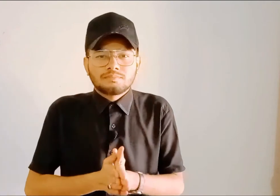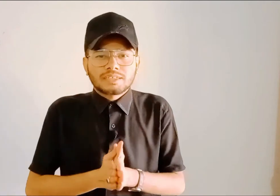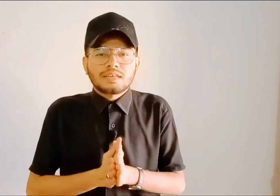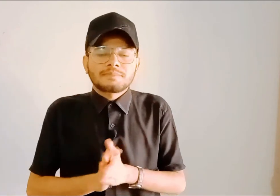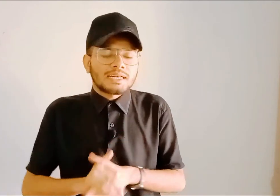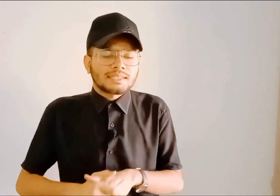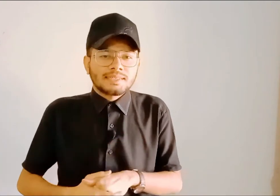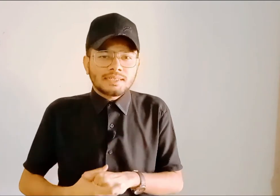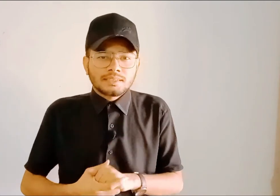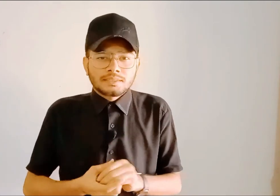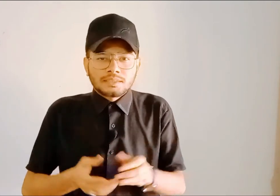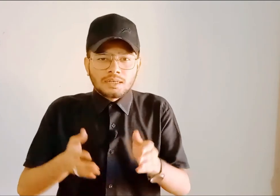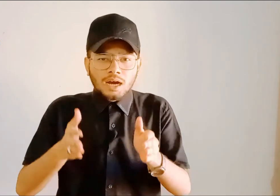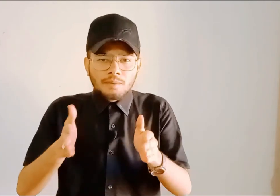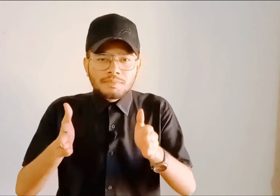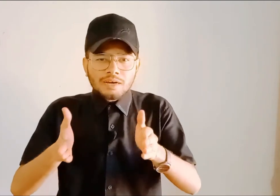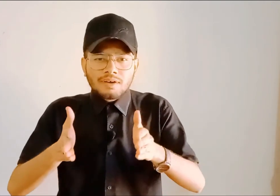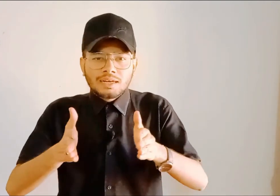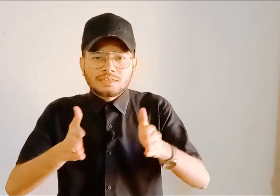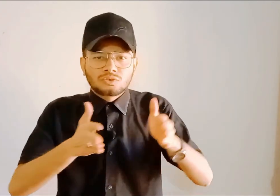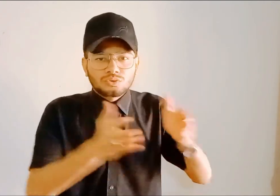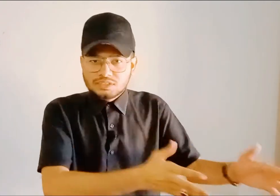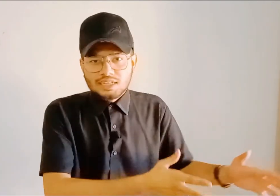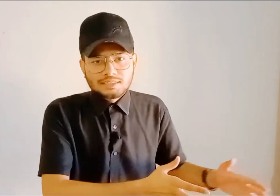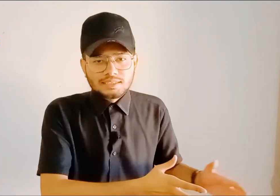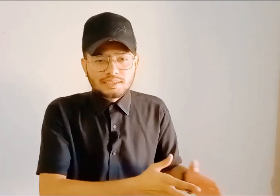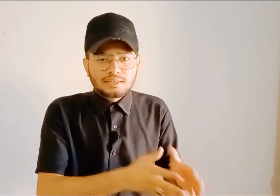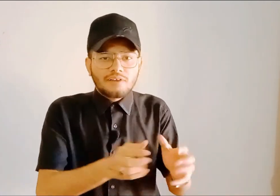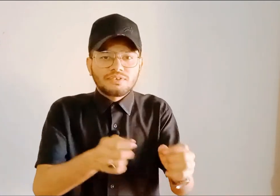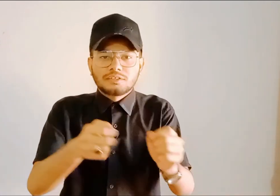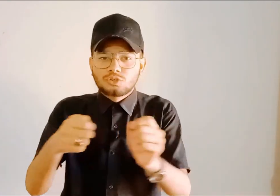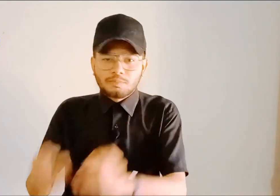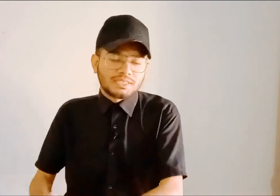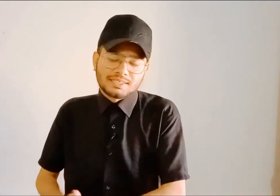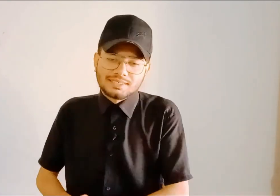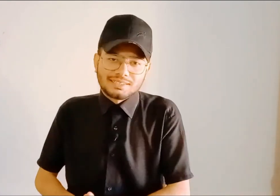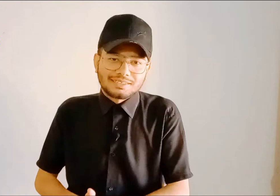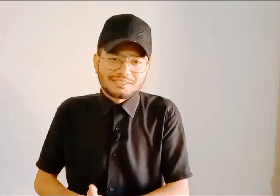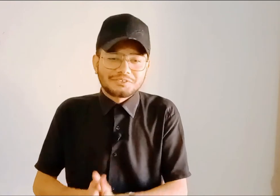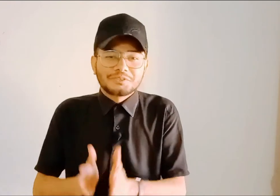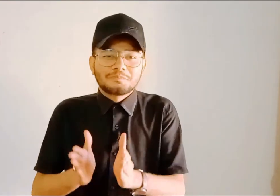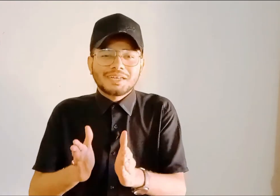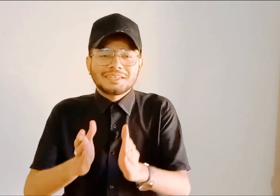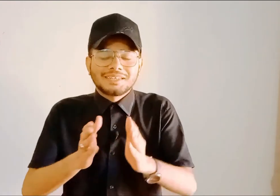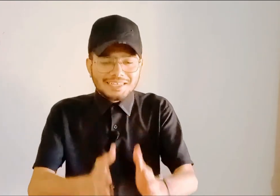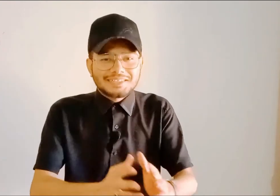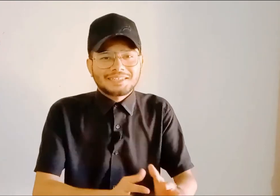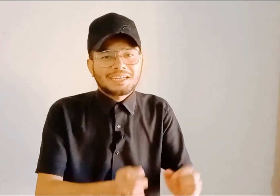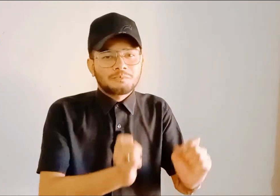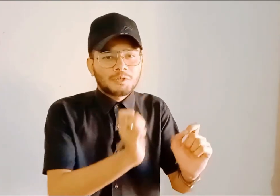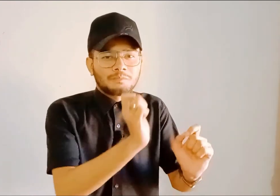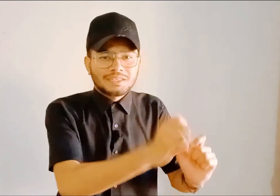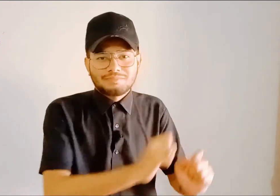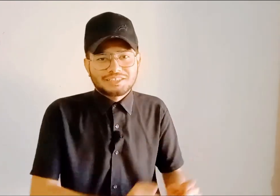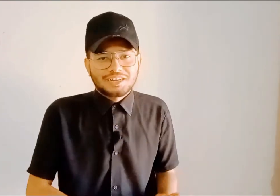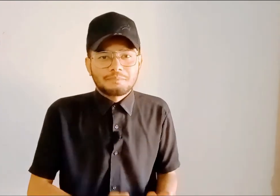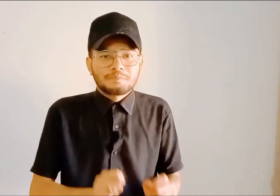अक्षत का कहते हैं हमला वाले पूरे जान दे फिर लोग जानते पर नहीं देता मुहम्मद अशरफ